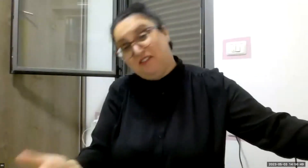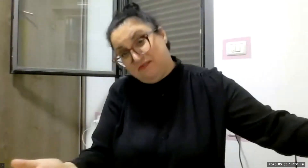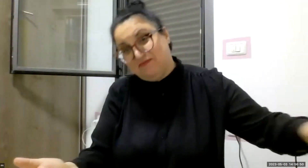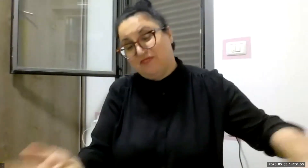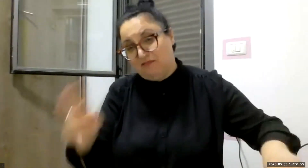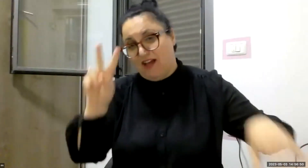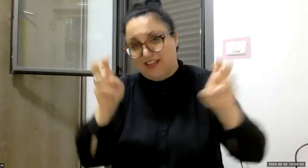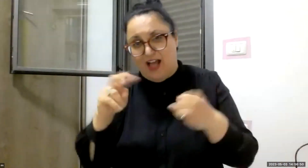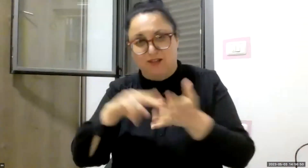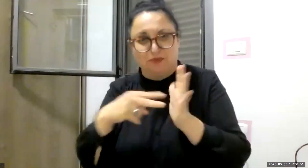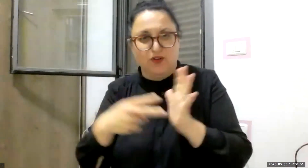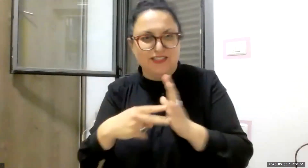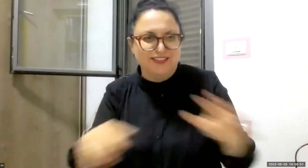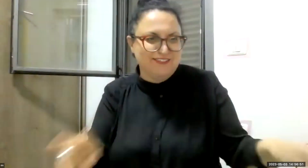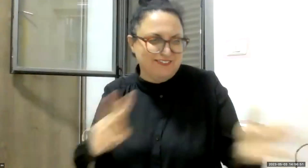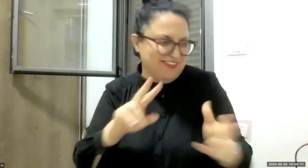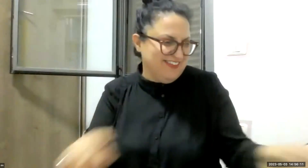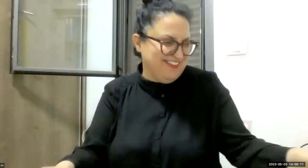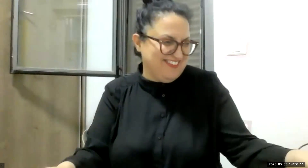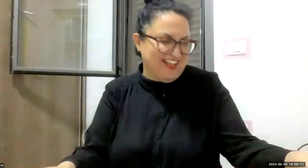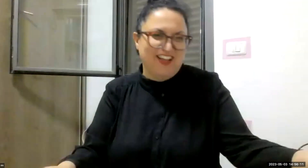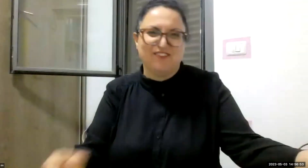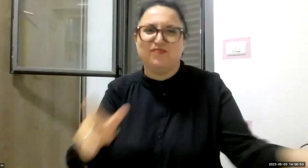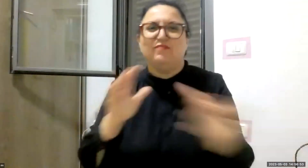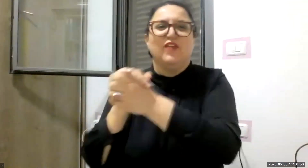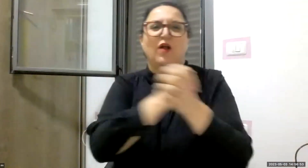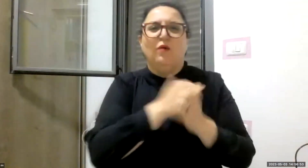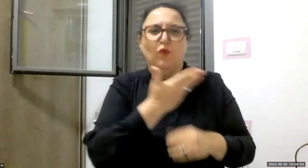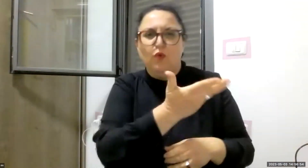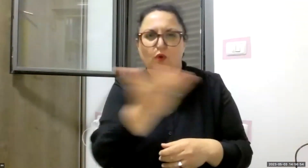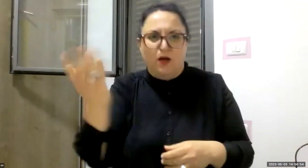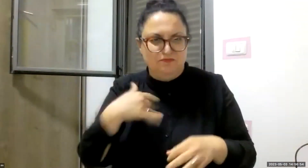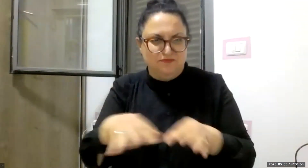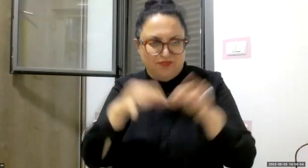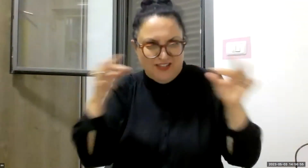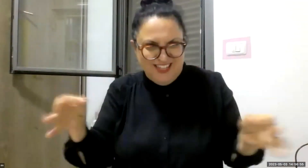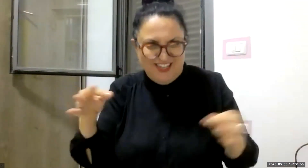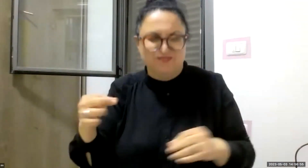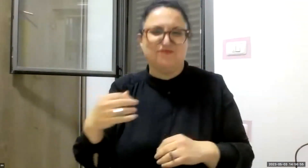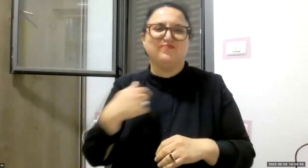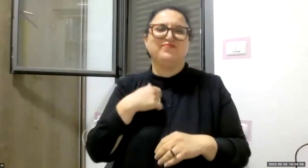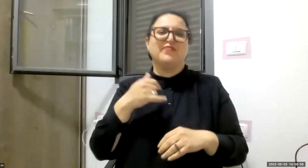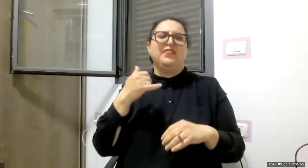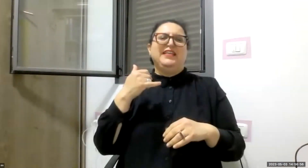עכשיו, וזו באמת מחמה, אבל זו באמת הגדרה פוליטית. אז שלום לכולם, אני אתחיל.